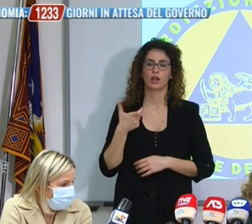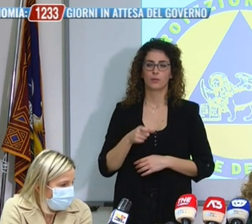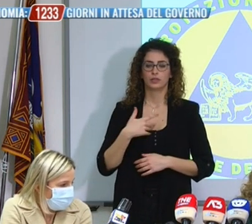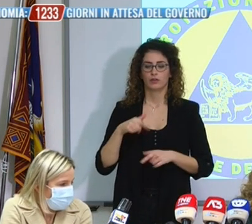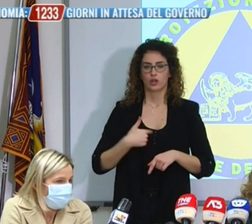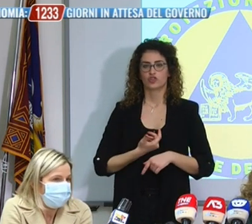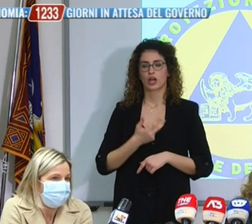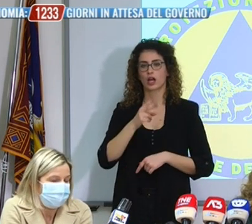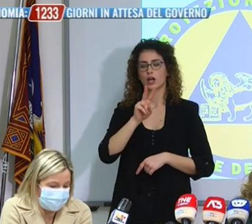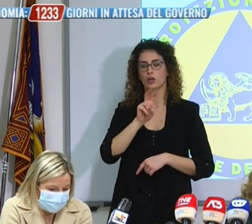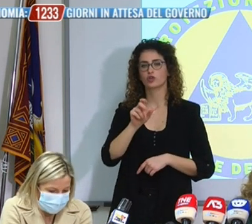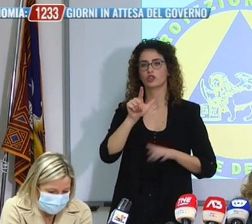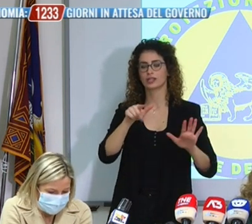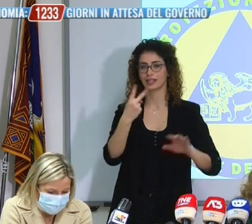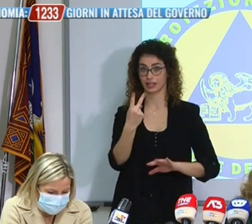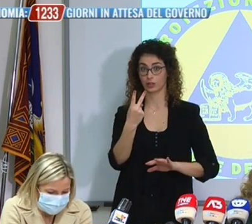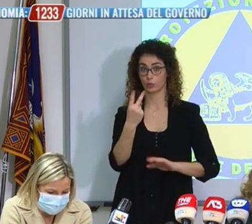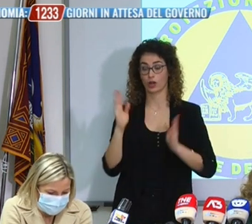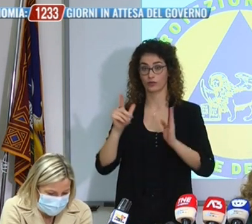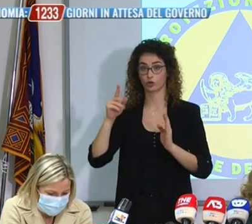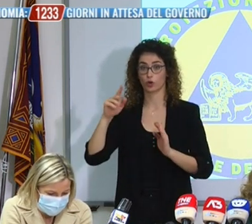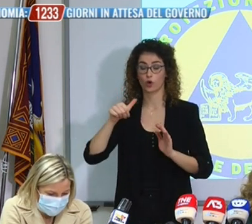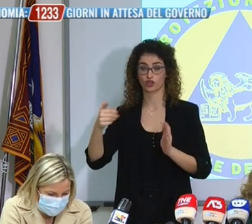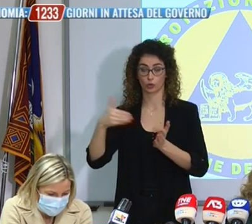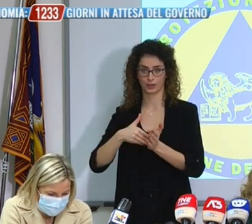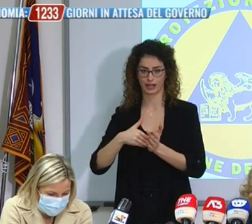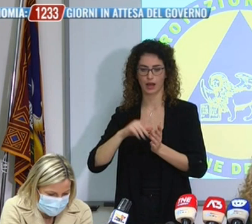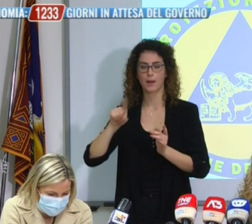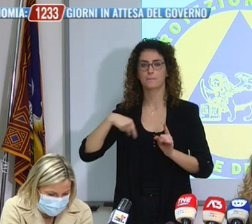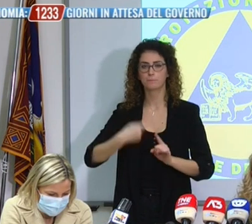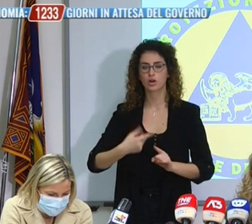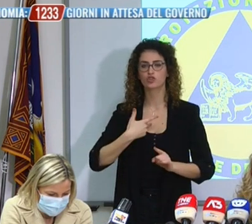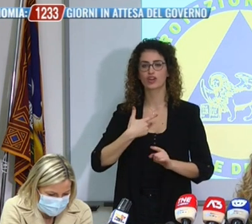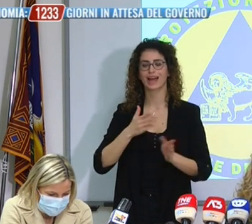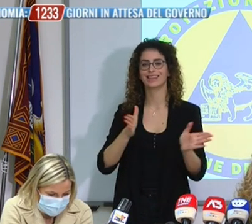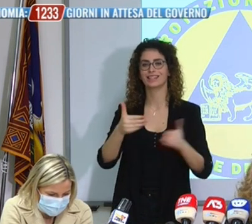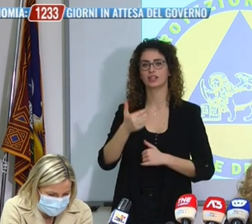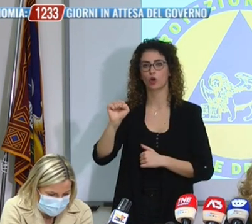un'incidenza di 272 su 100.000. Poi abbiamo il distretto di Asolo